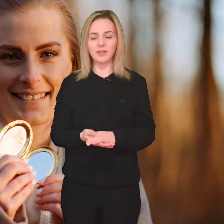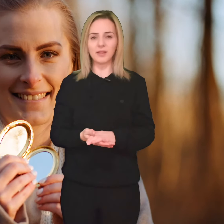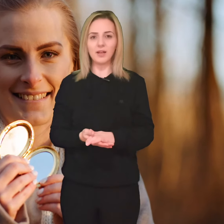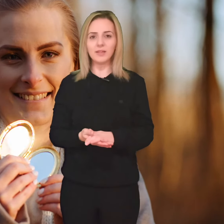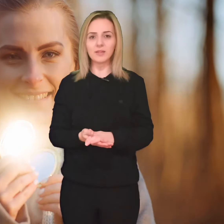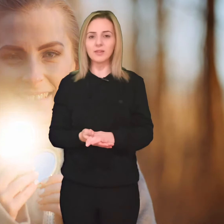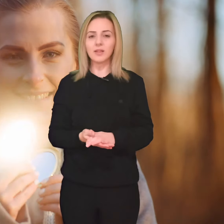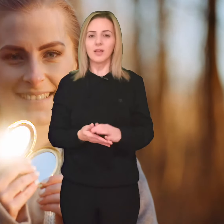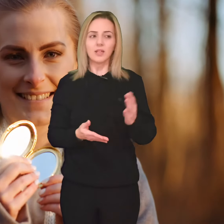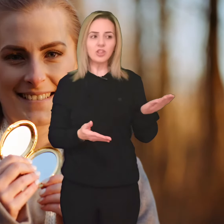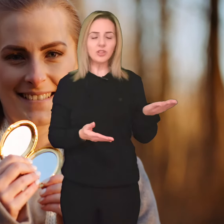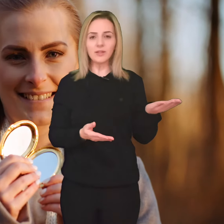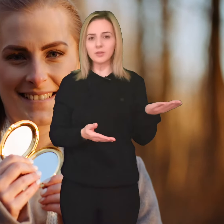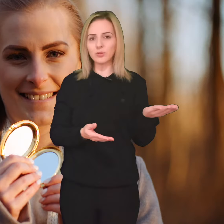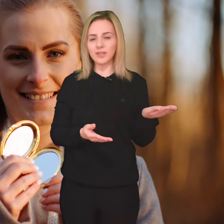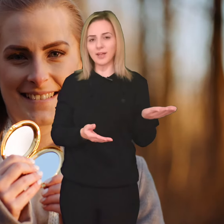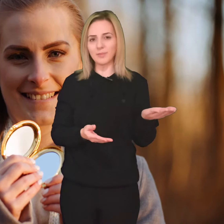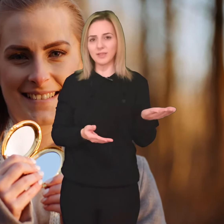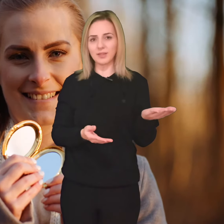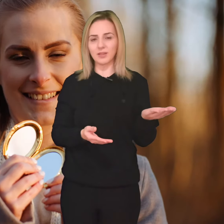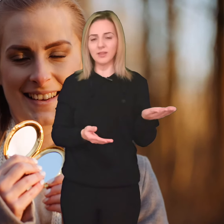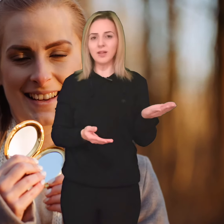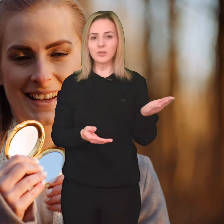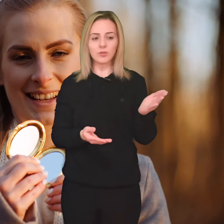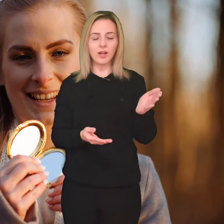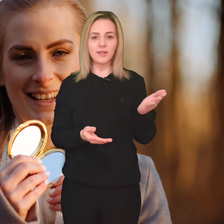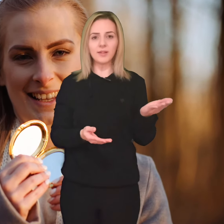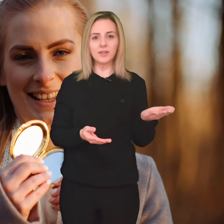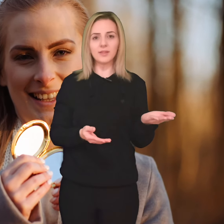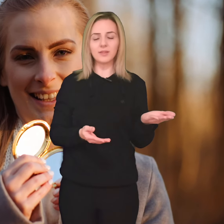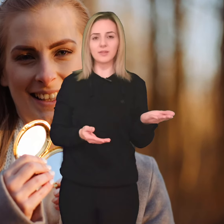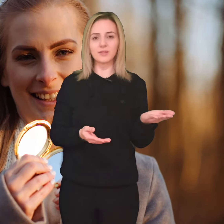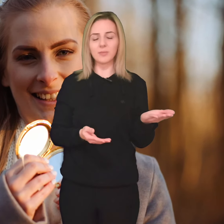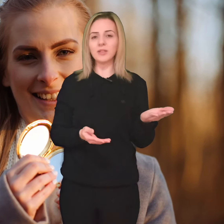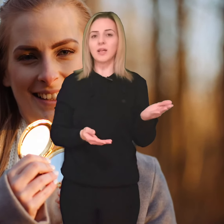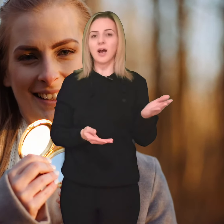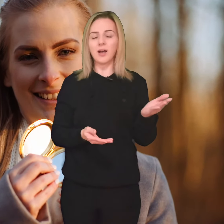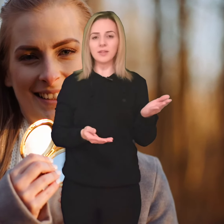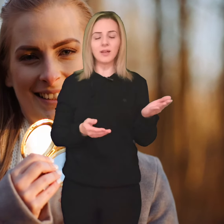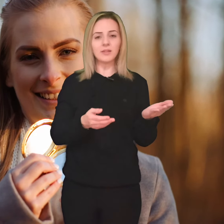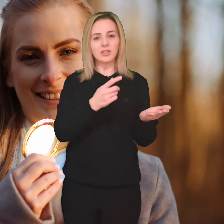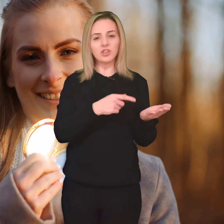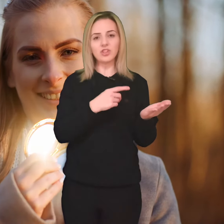bir tane de ayna alın. Işığın aynanın üzerine gelmesini sağlayın. Daha sonra aynayı hareket ettirdiğiniz zaman